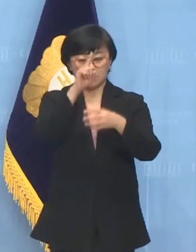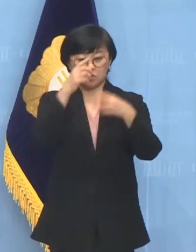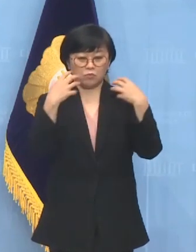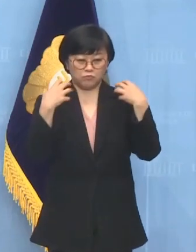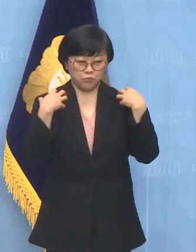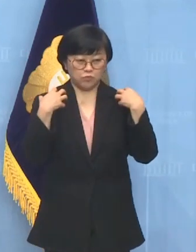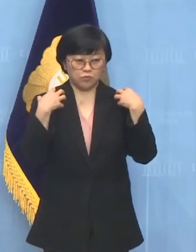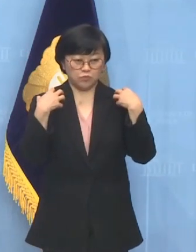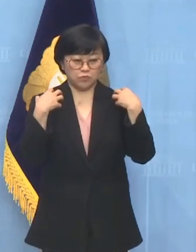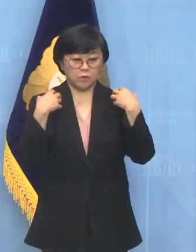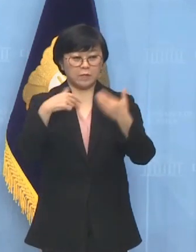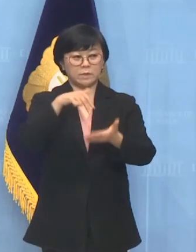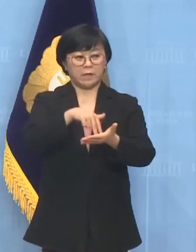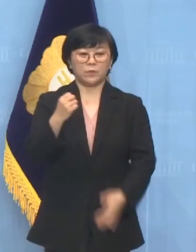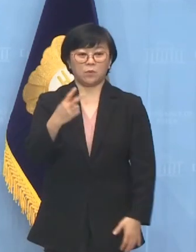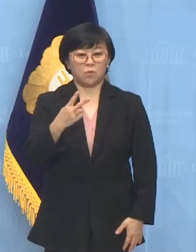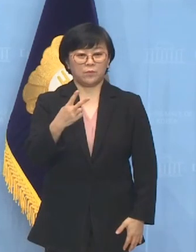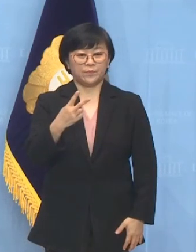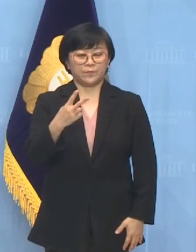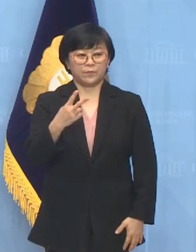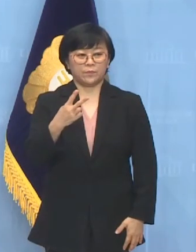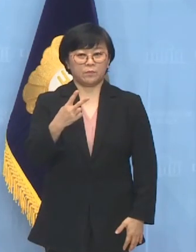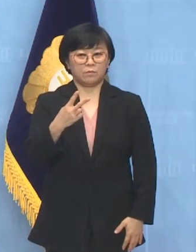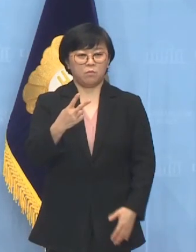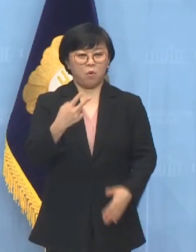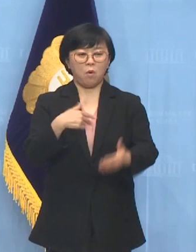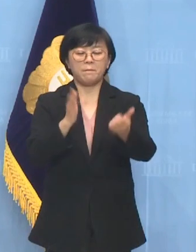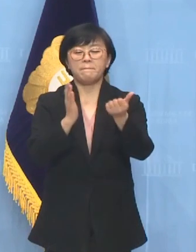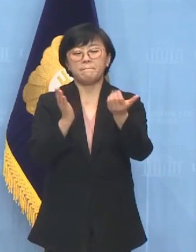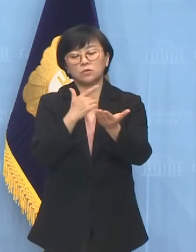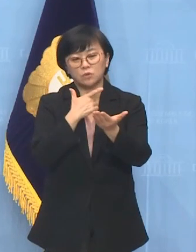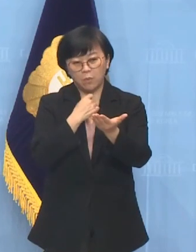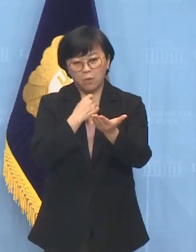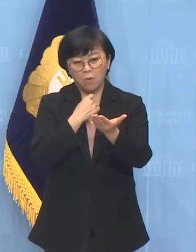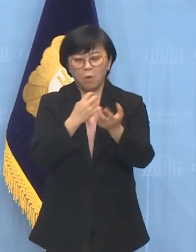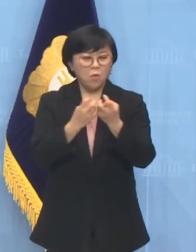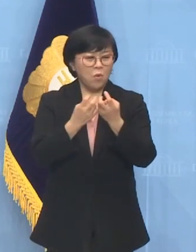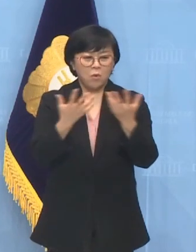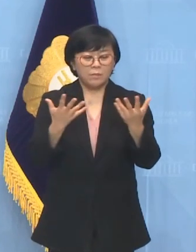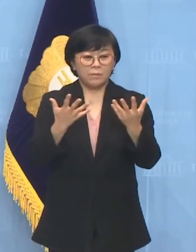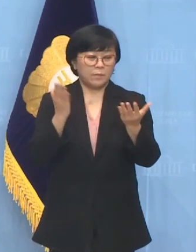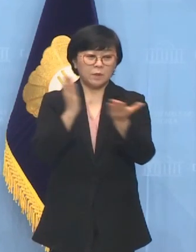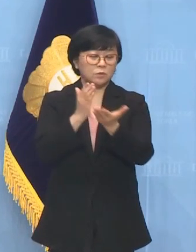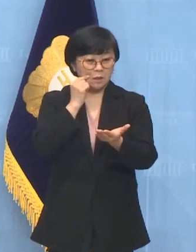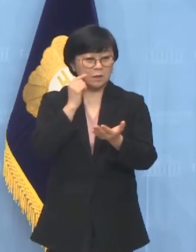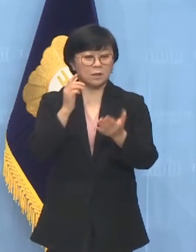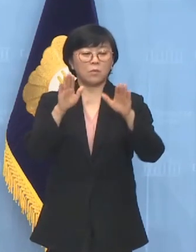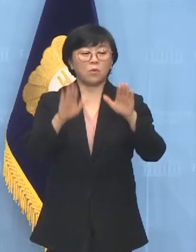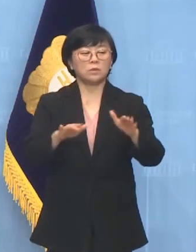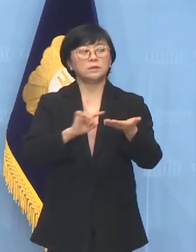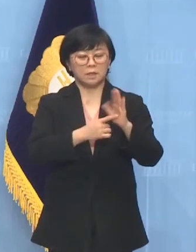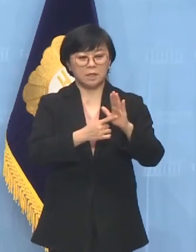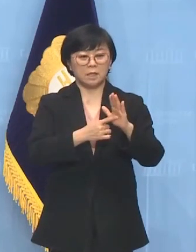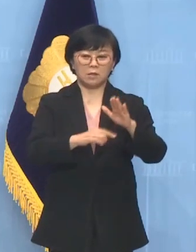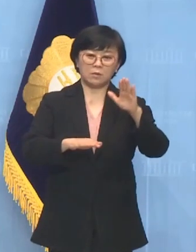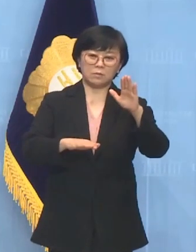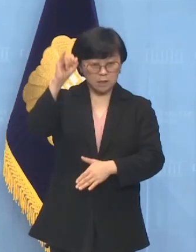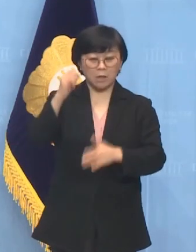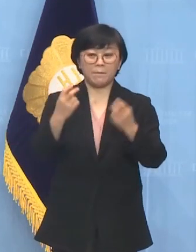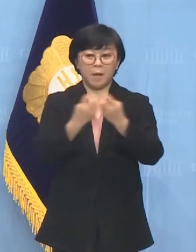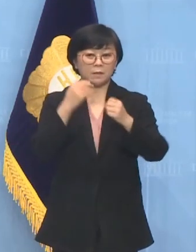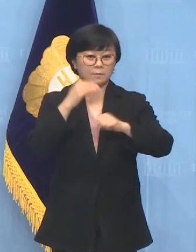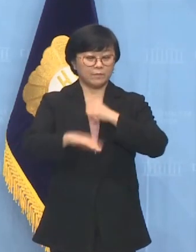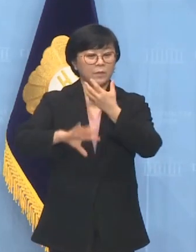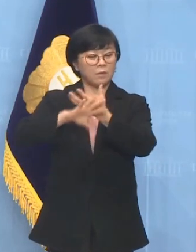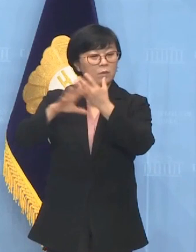정부의 입장과 가급적이면 보조를 맞추고 싶은데 도저히 맞출 수 없는 부분에 대해서는 오늘 제시한 이런 창의적인 방법